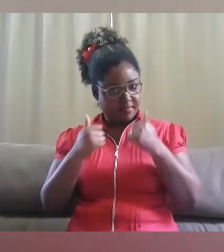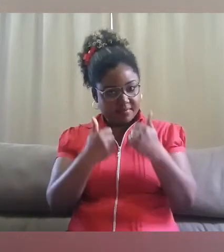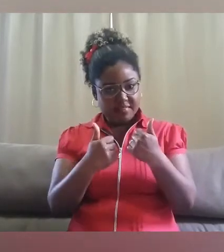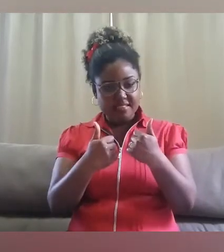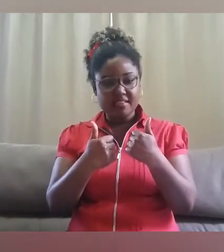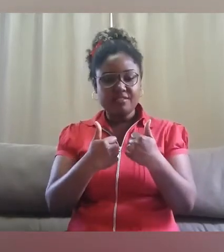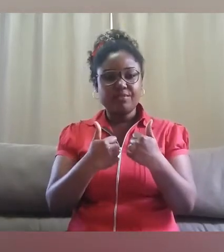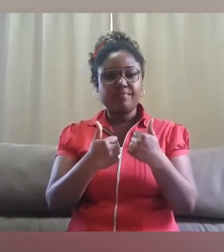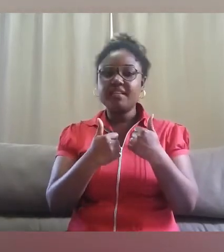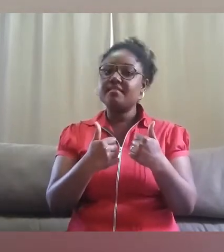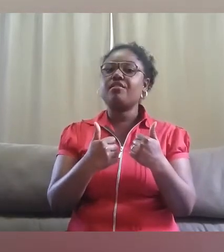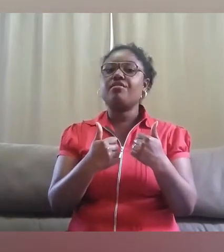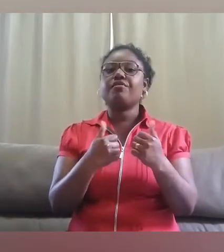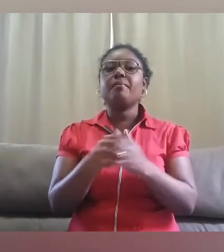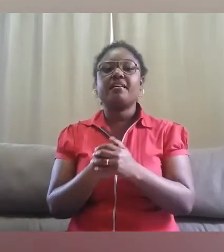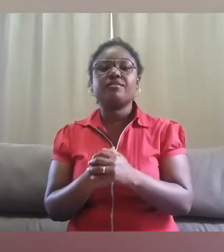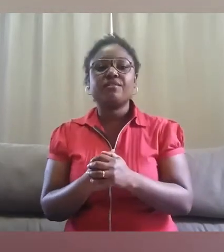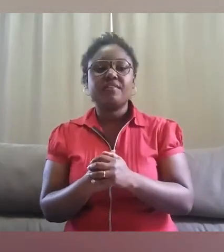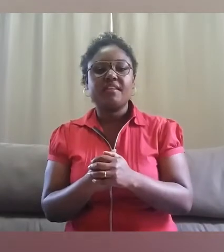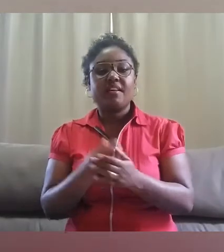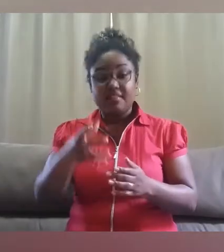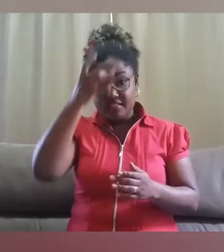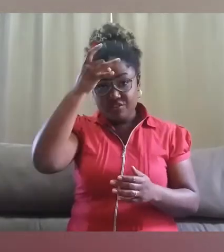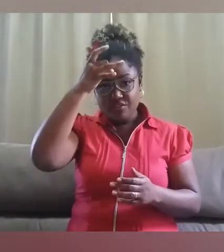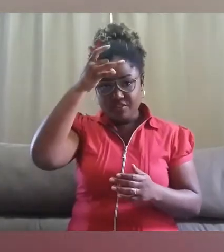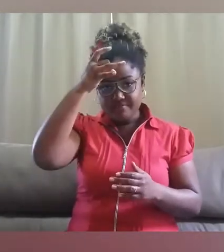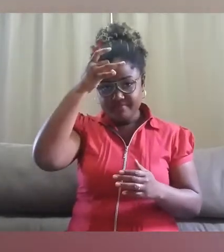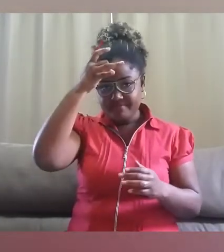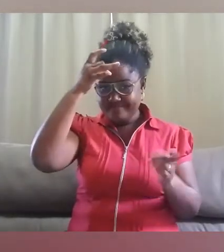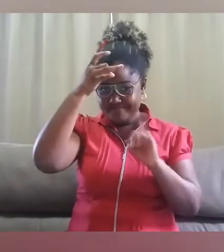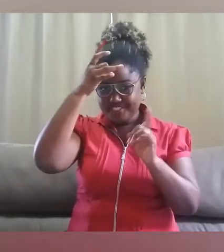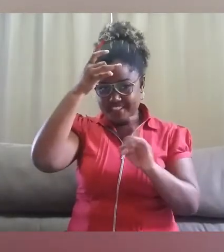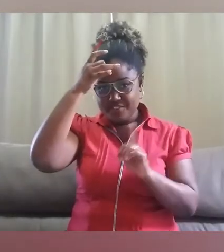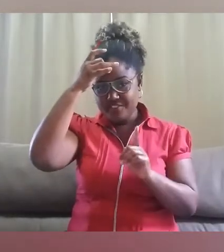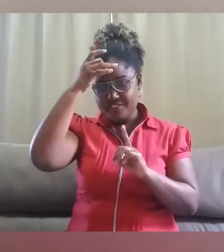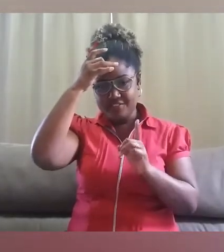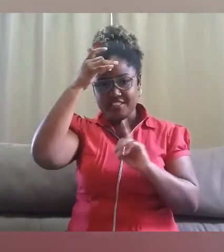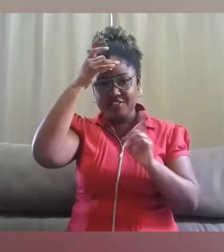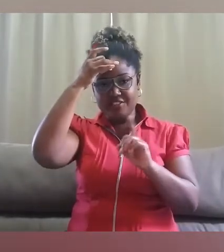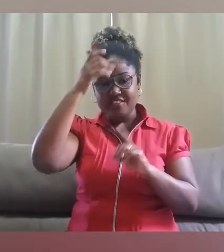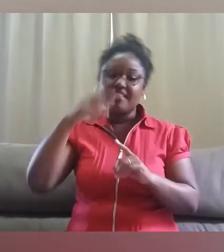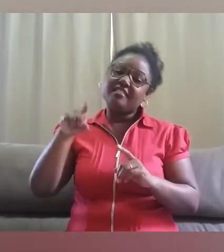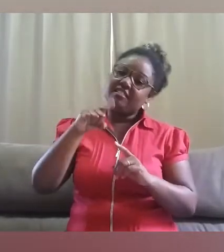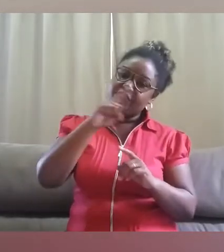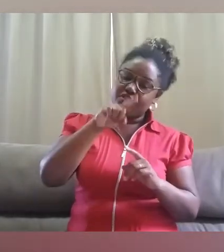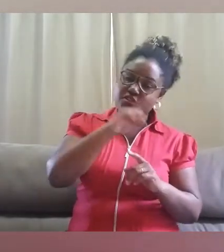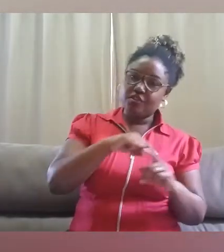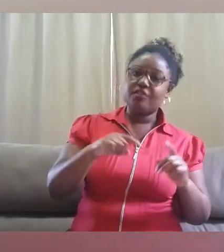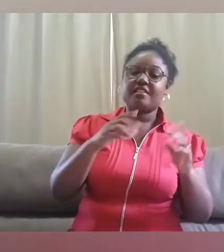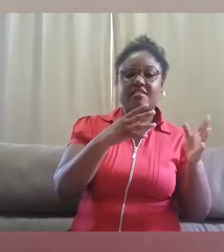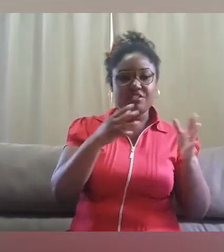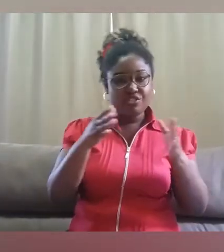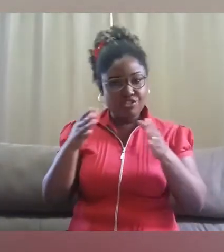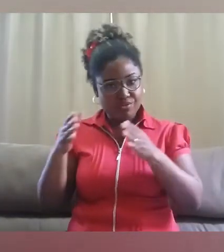Tá certo? Esse é o alfabeto. Decorou? Não decorou? Então, volta, assiste de